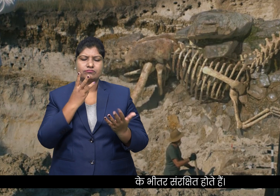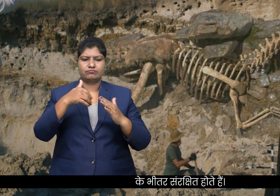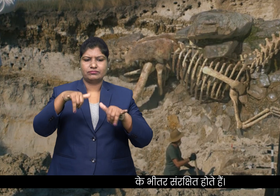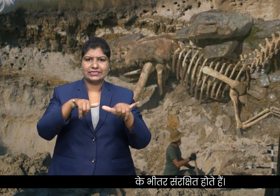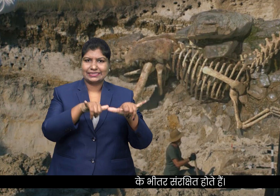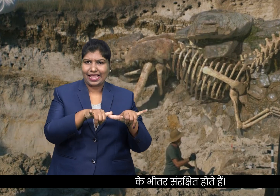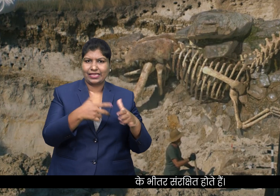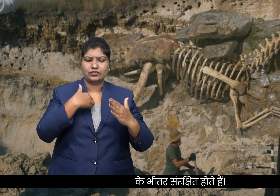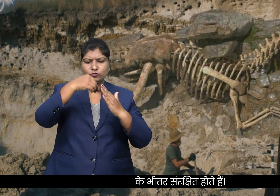हैं।